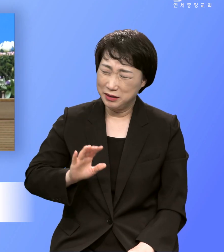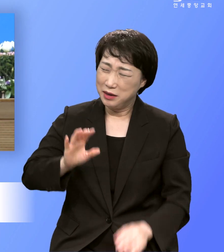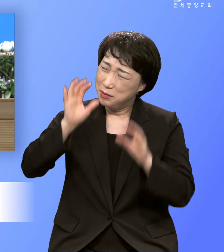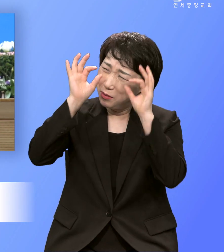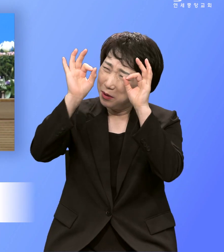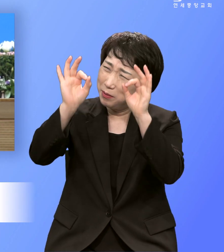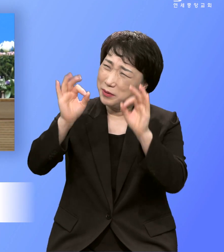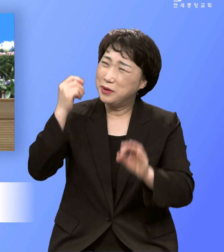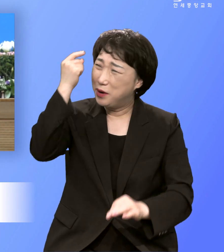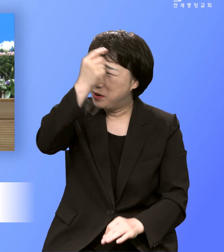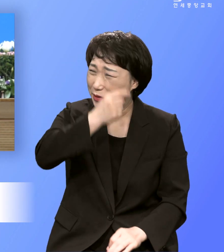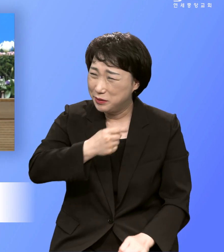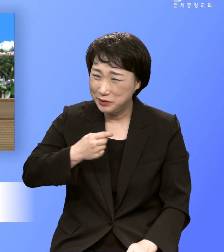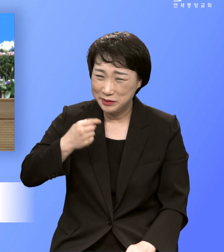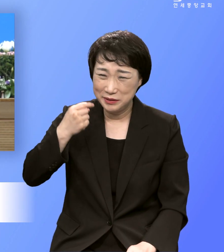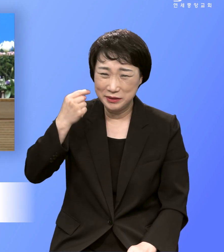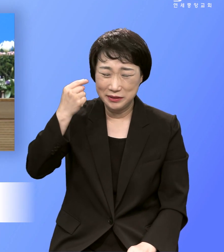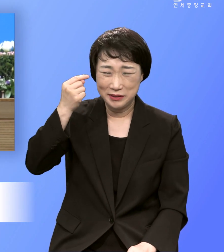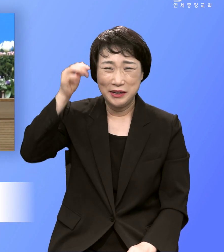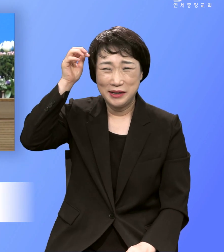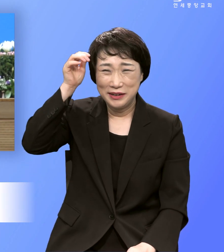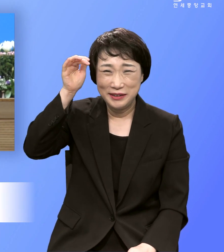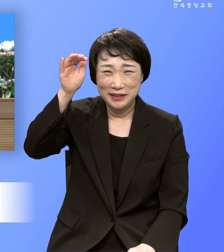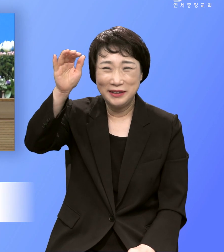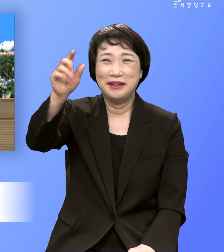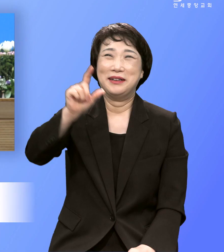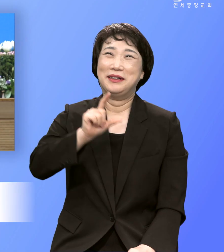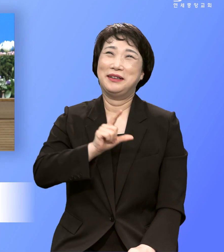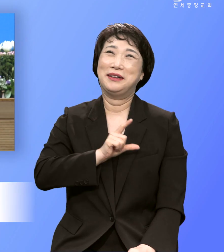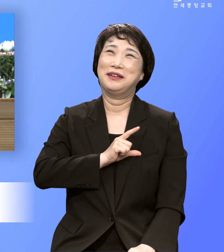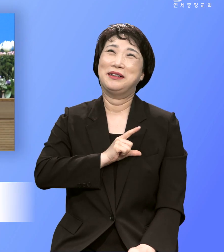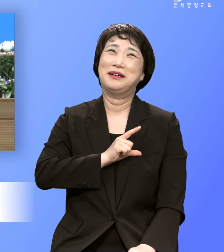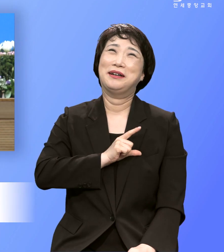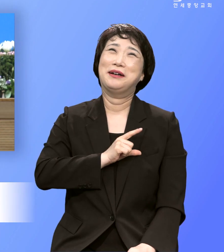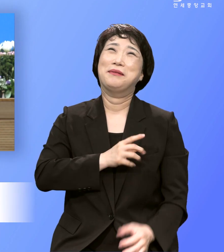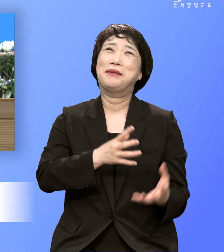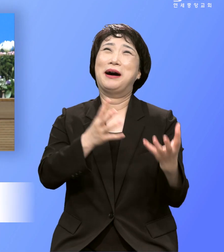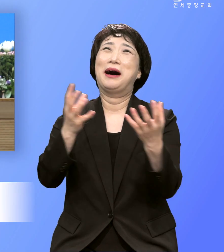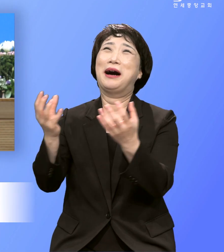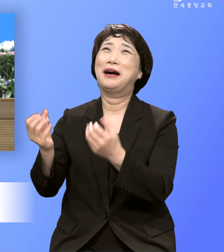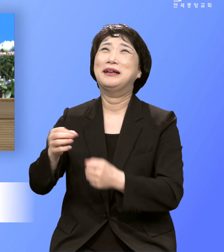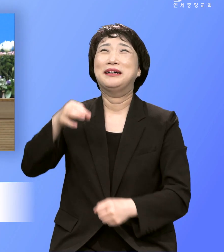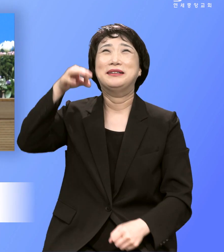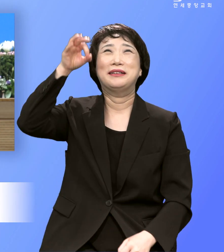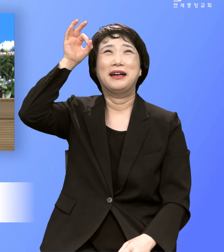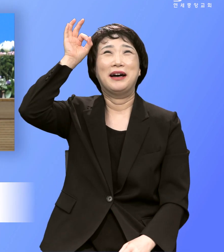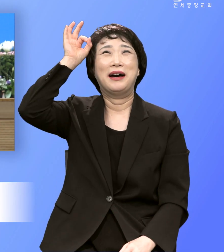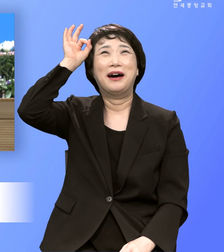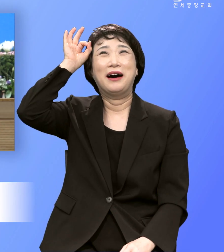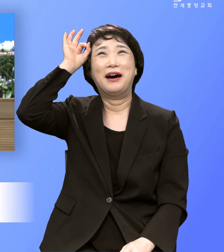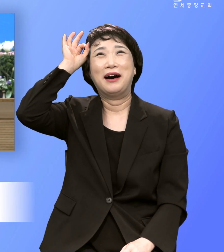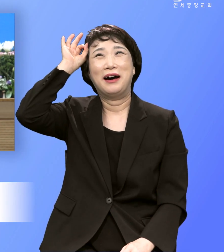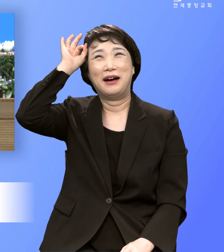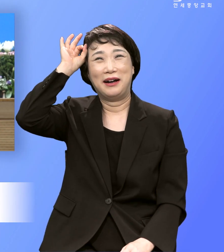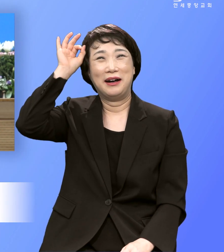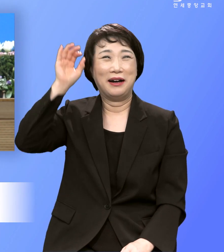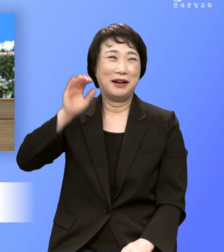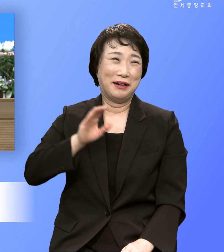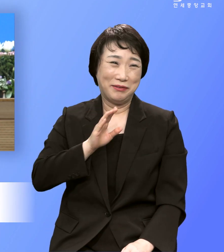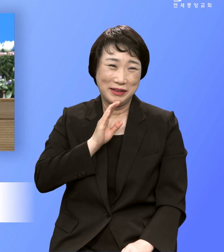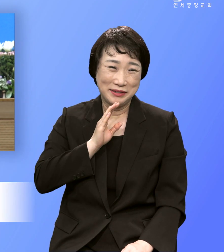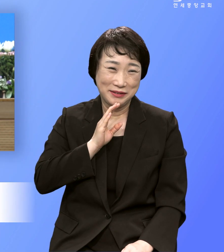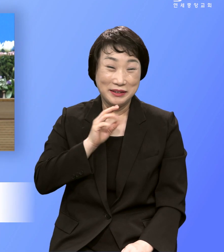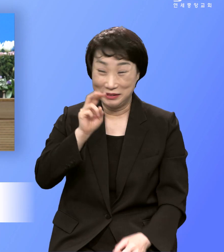보고픈 얼굴들, 그리운 이름들 많이 생각나.